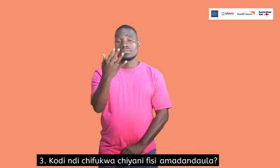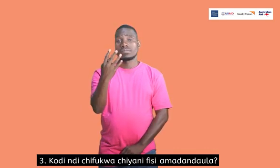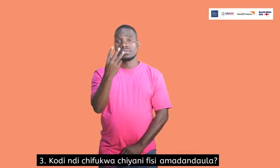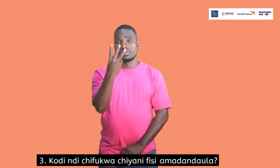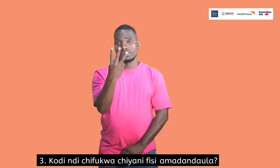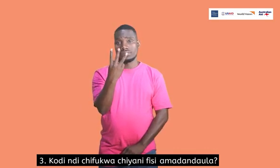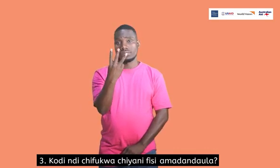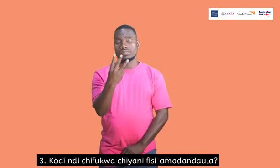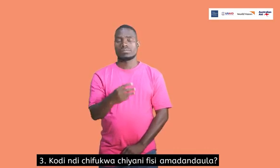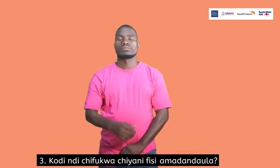Funso lachitatu.